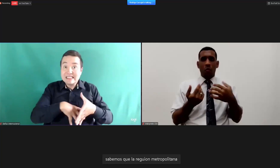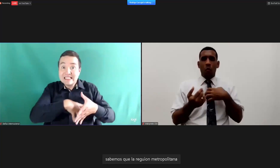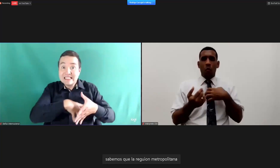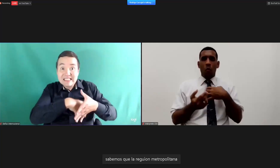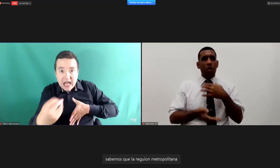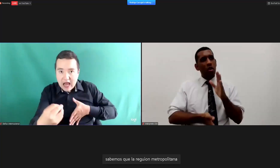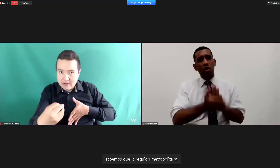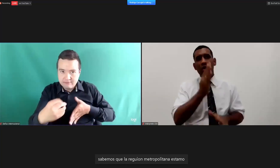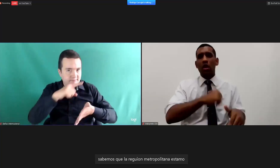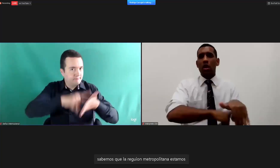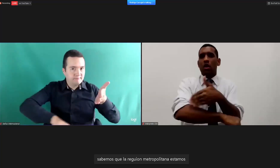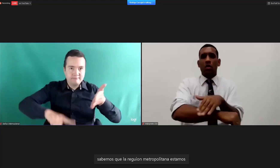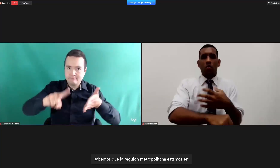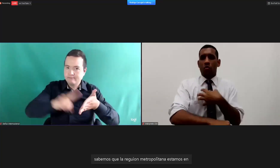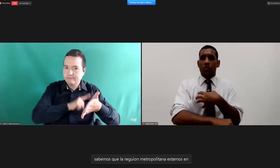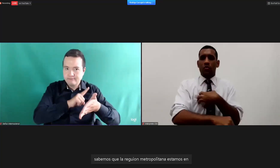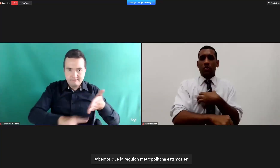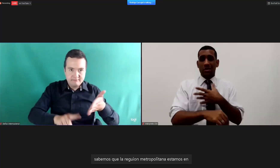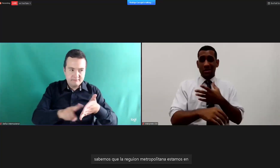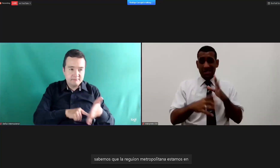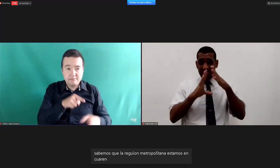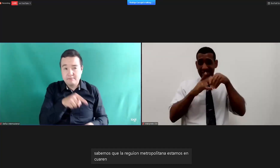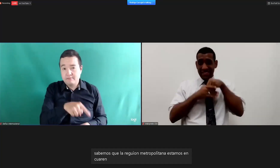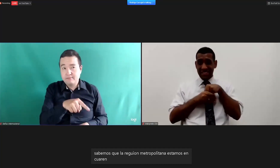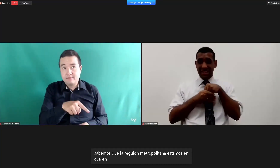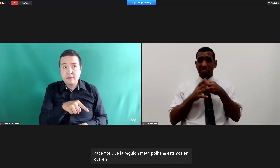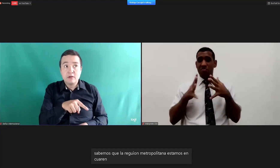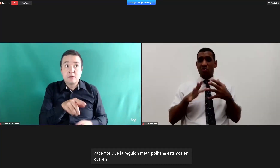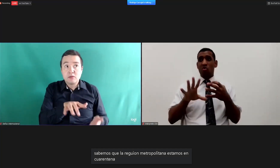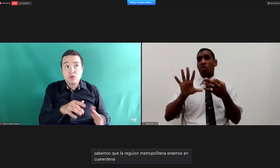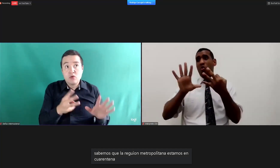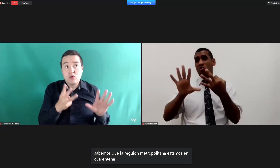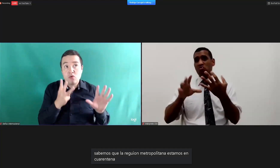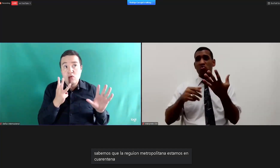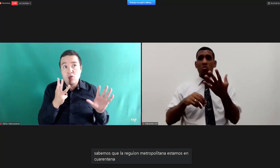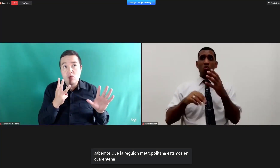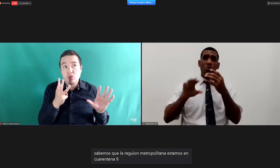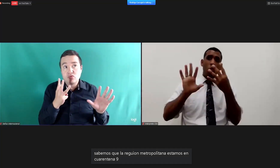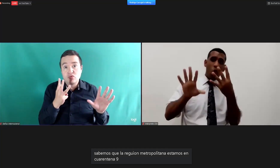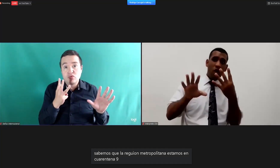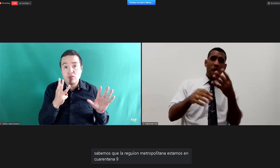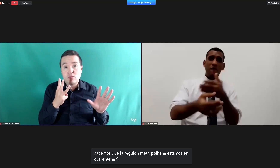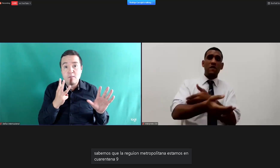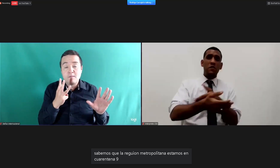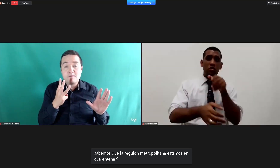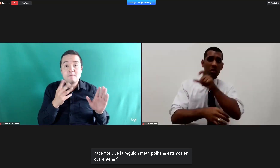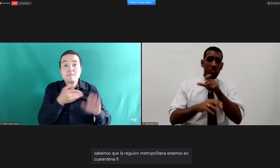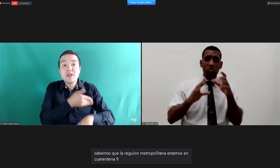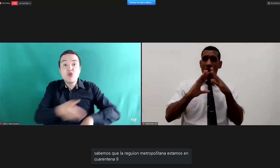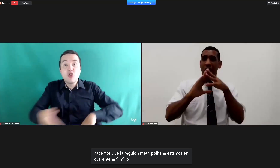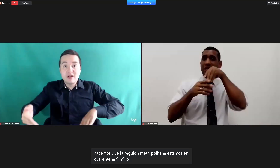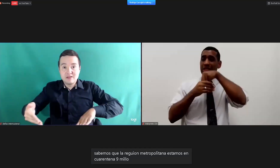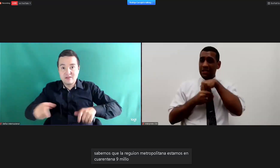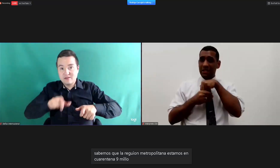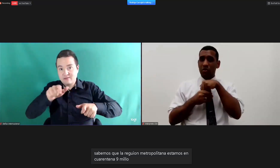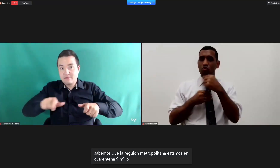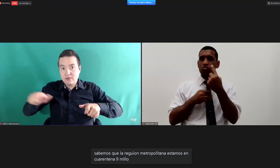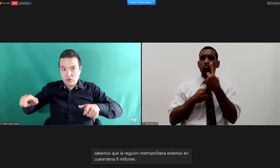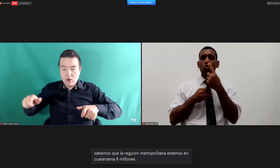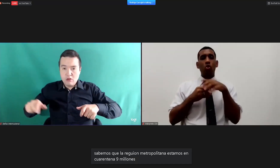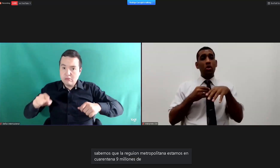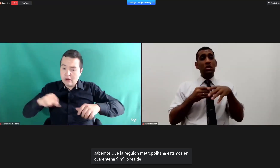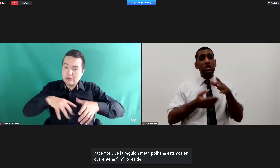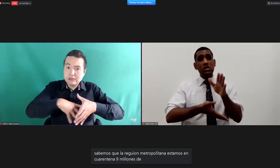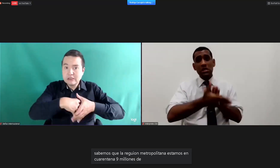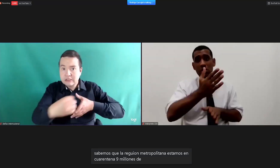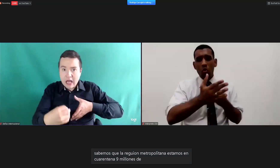de 8 o 9 millones de personas que están supuestamente en sus casas y solamente pueden salir con un permiso, digamos, que se otorga